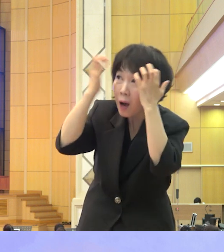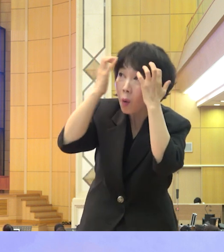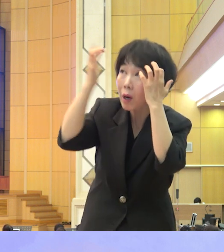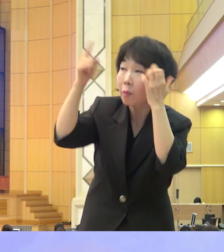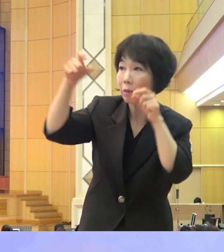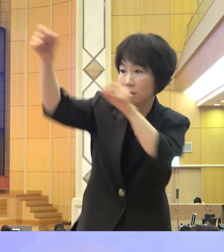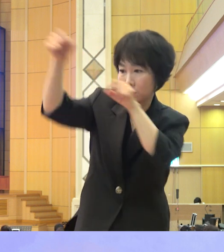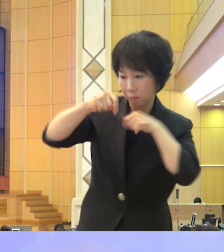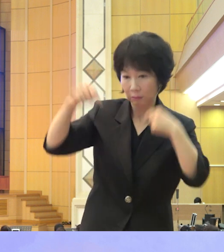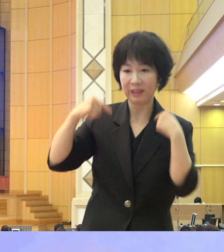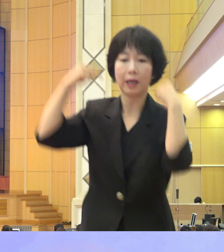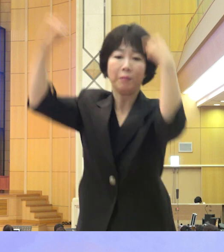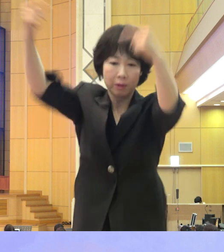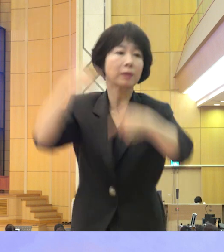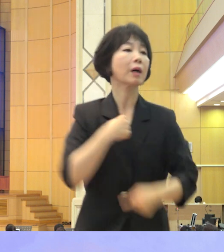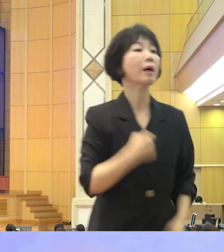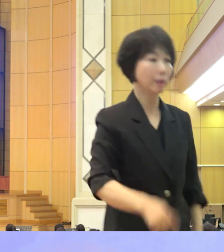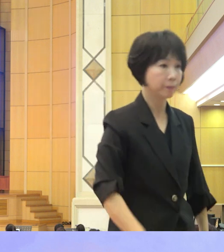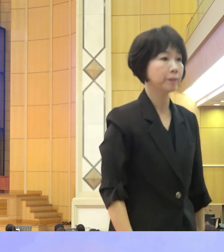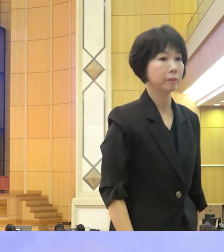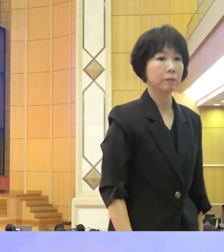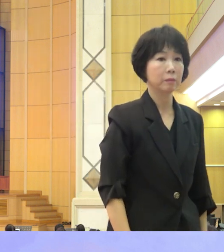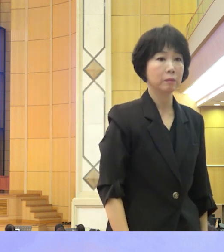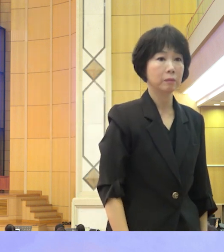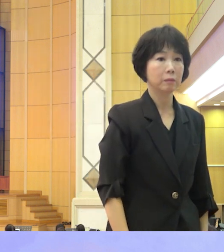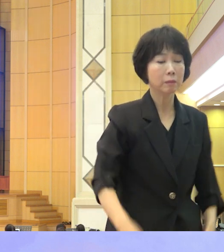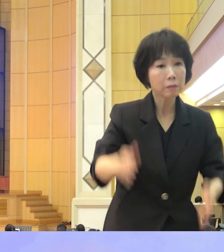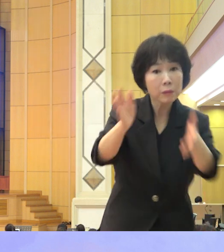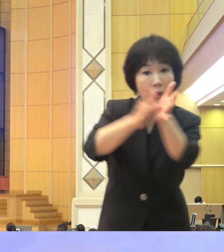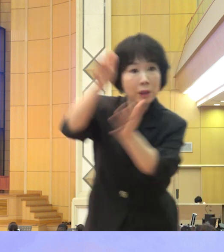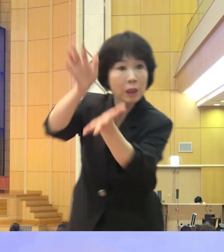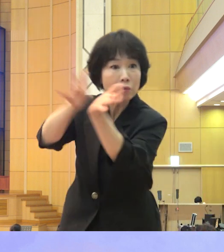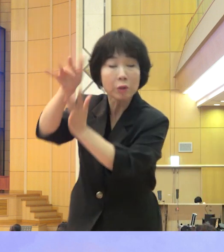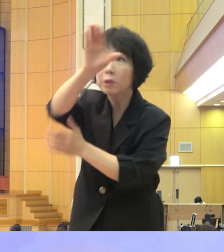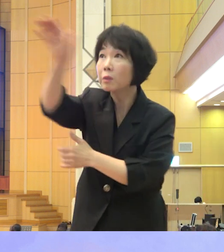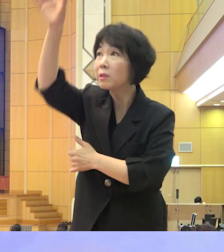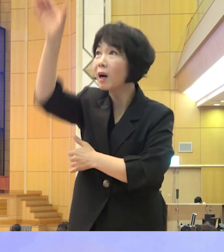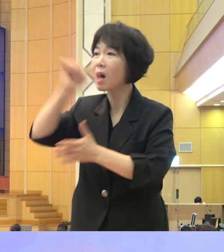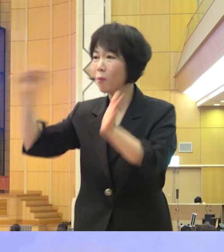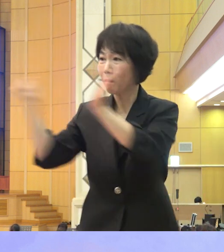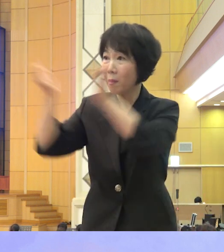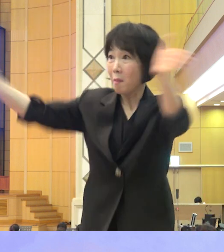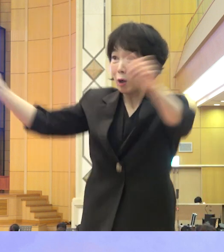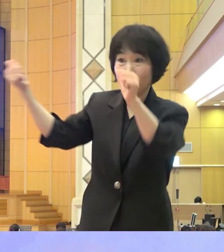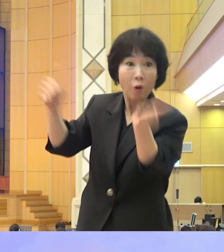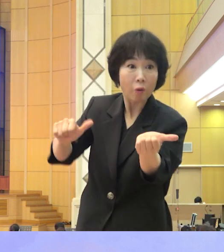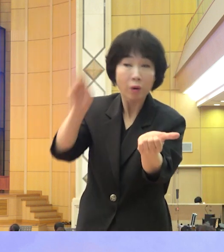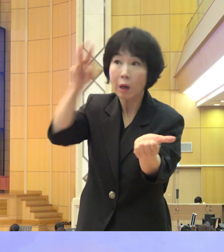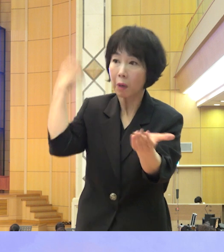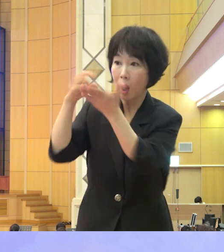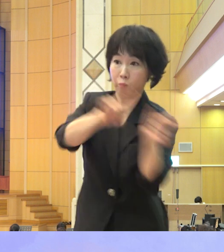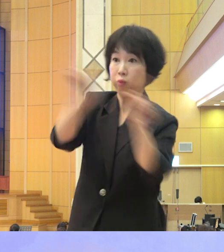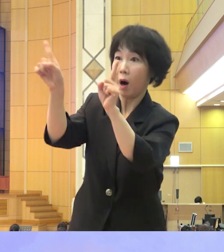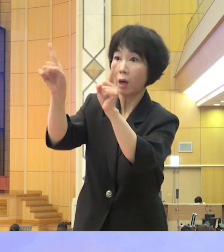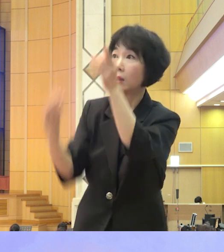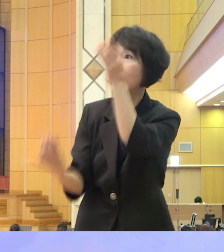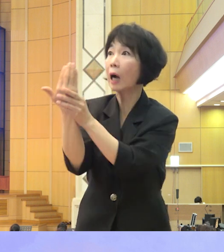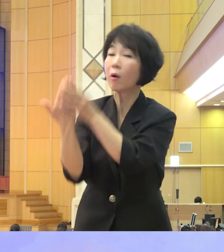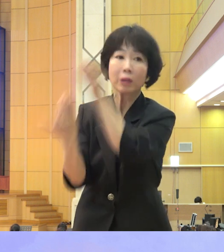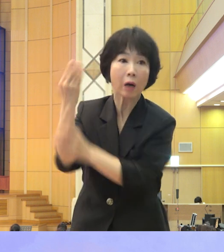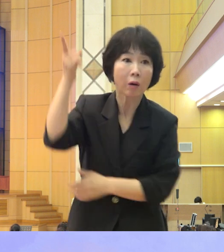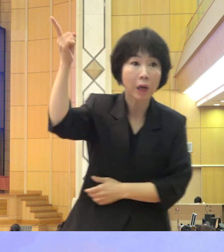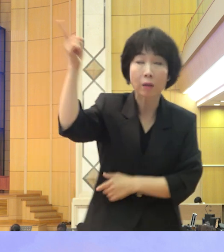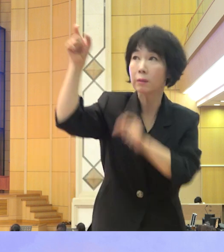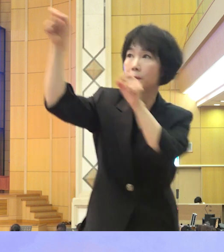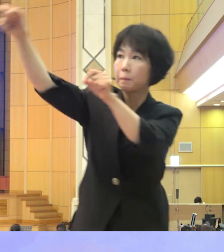죽었다가 부활한 사건, 십자가에 죽었다가 3일 만에 부활한 사건, 내가 그리스도와